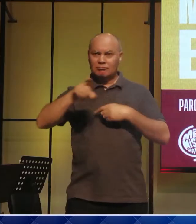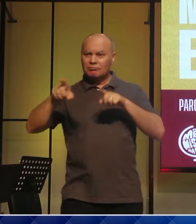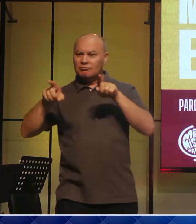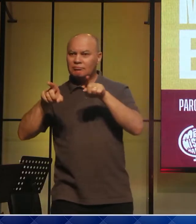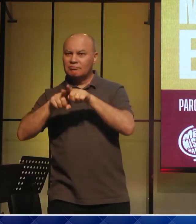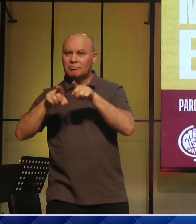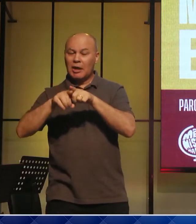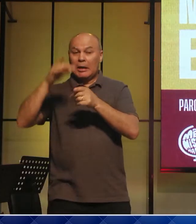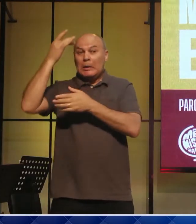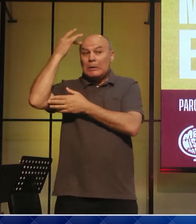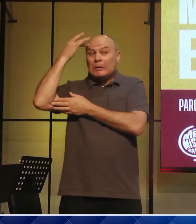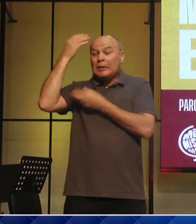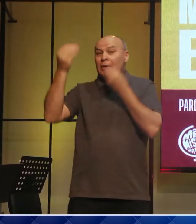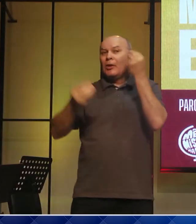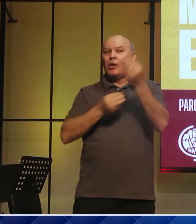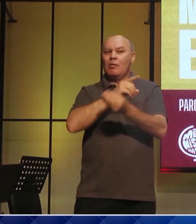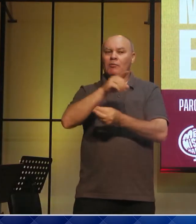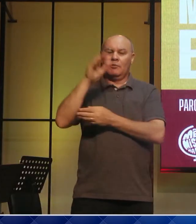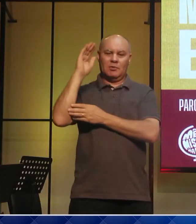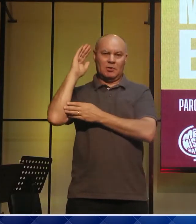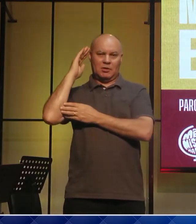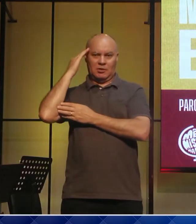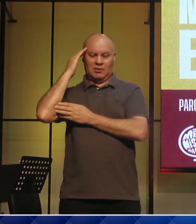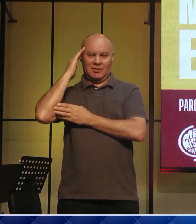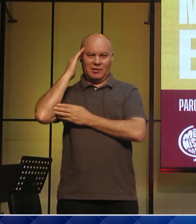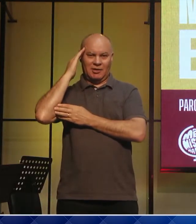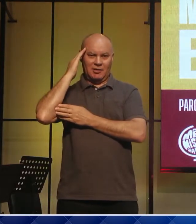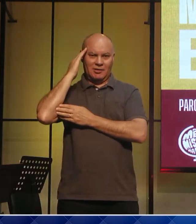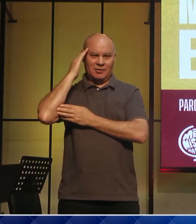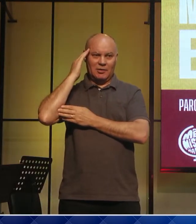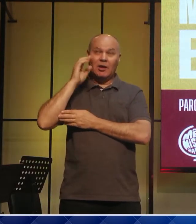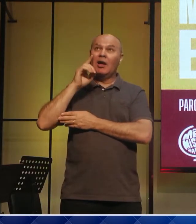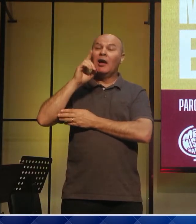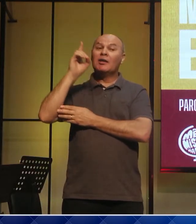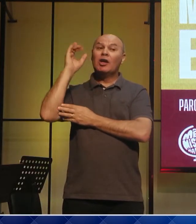aqui. Jesus está te encaminhando para o céu.